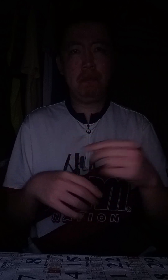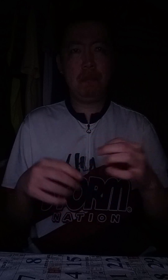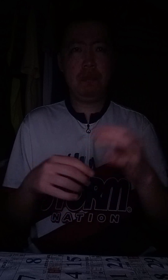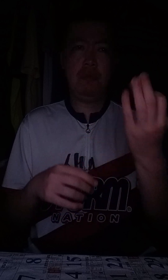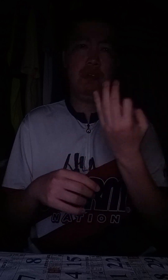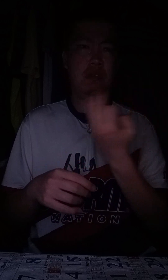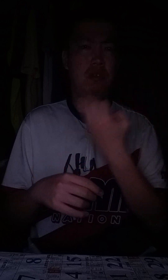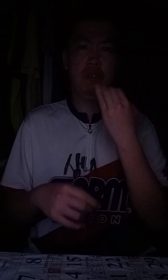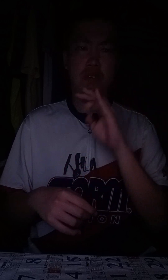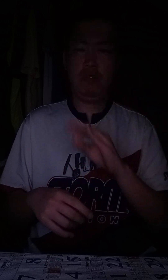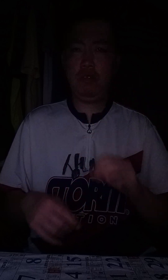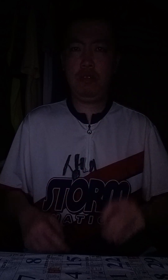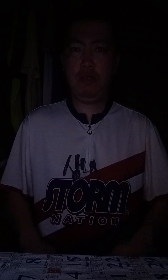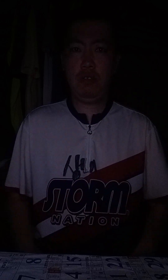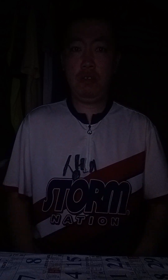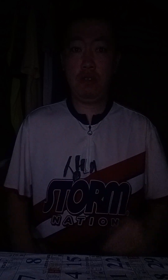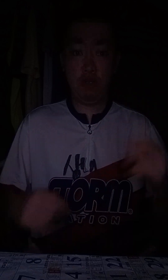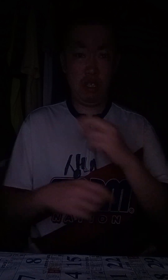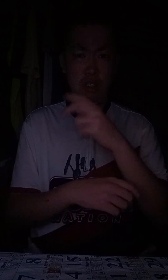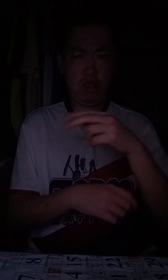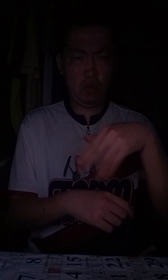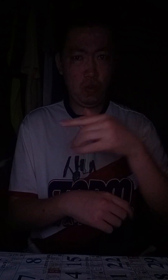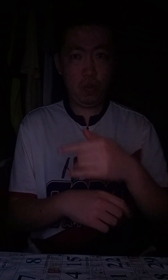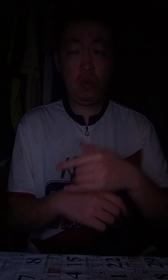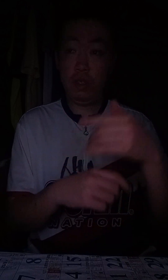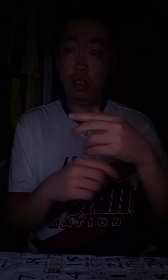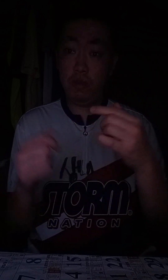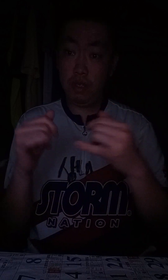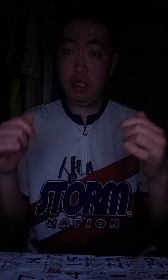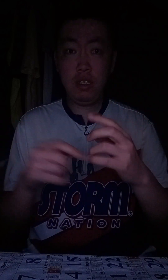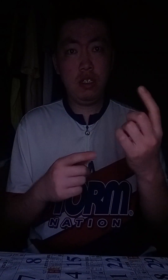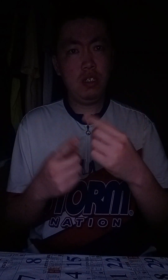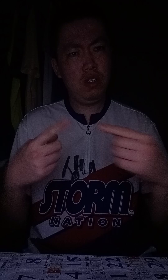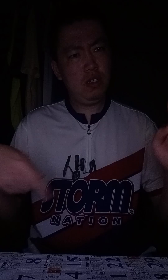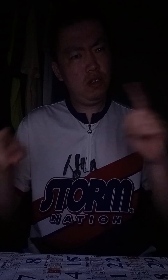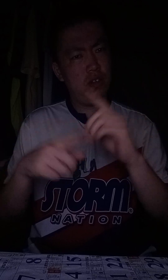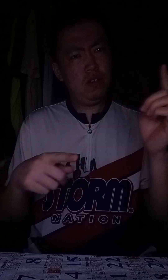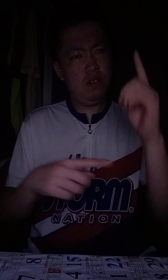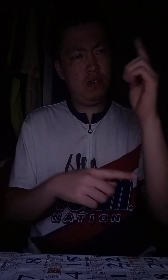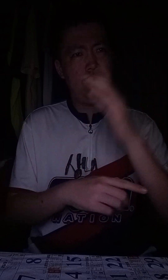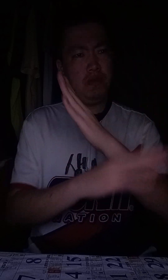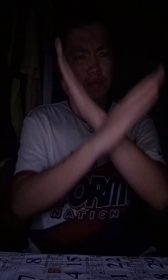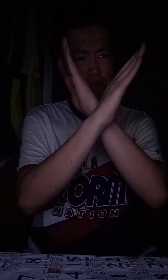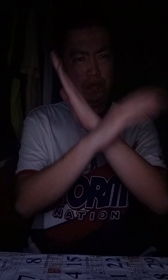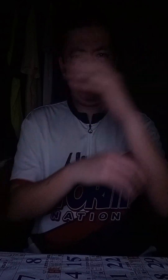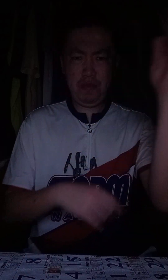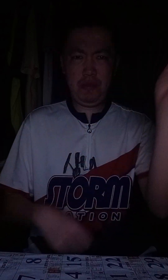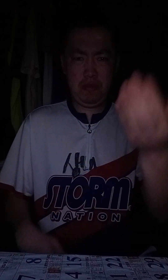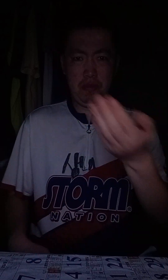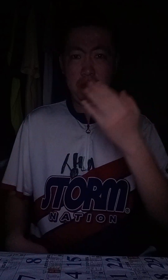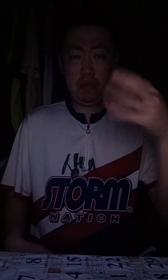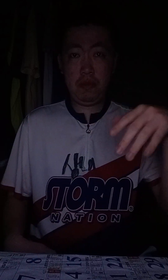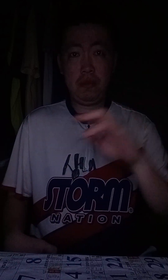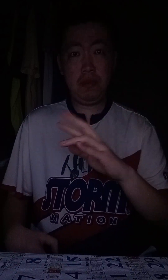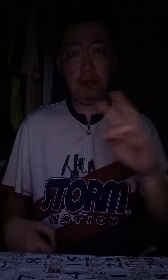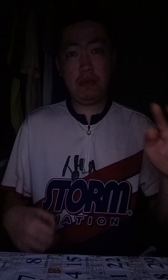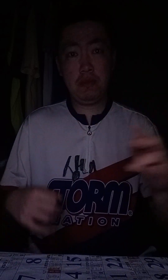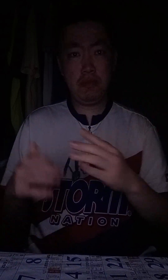열악합니다. 사고를 내면 사고 경력이 남기 때문에 시내버스 기사로 취업할 때 불이익을 받는데다 회사는 보험료